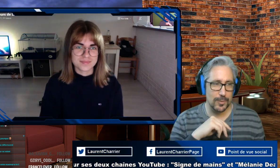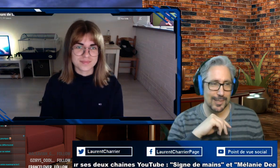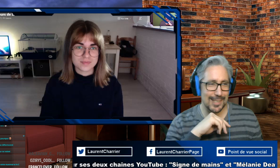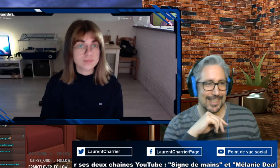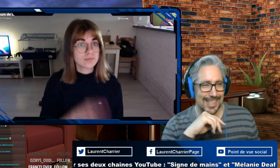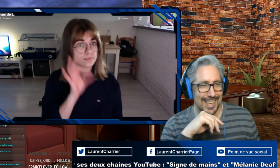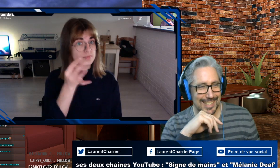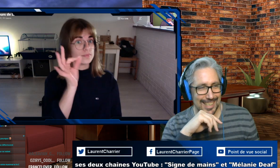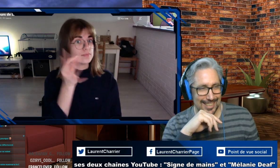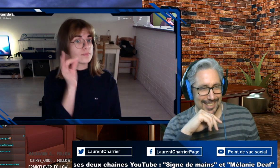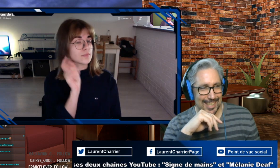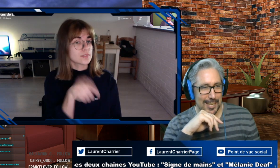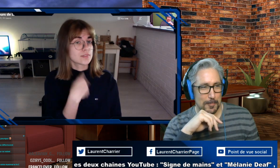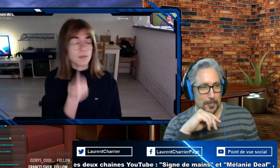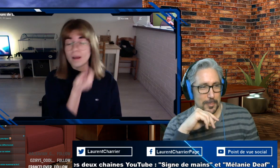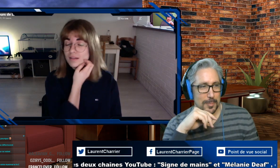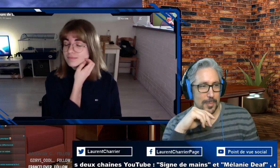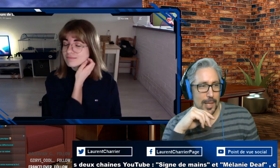super vite.